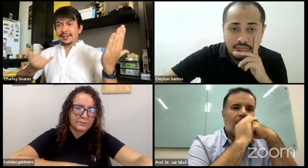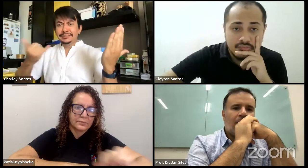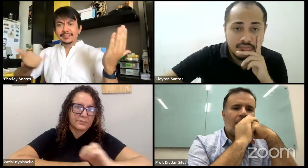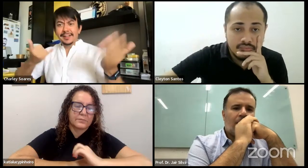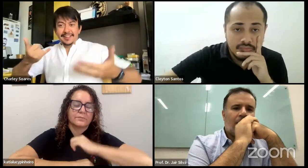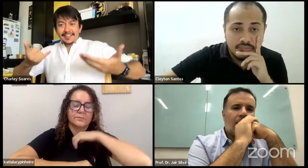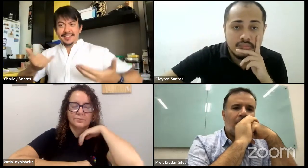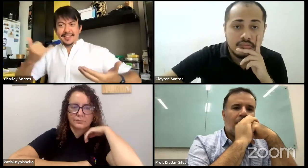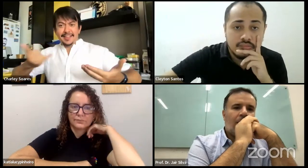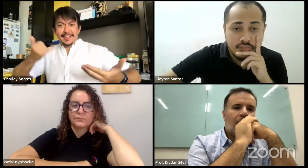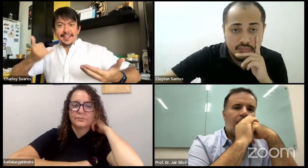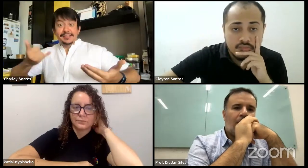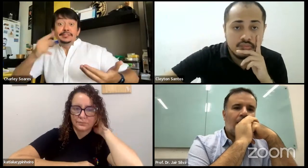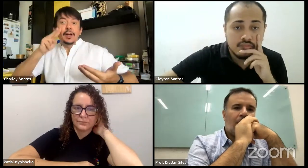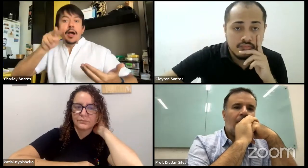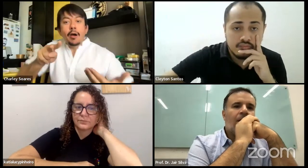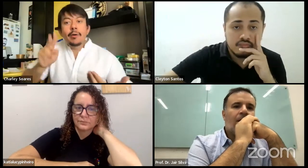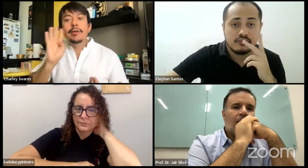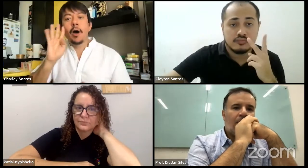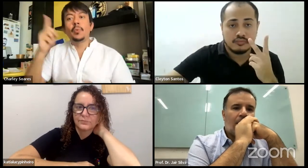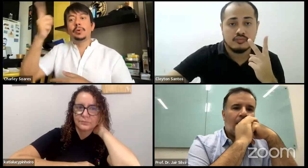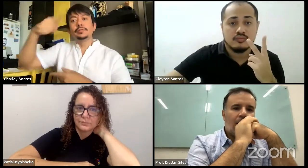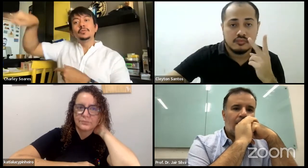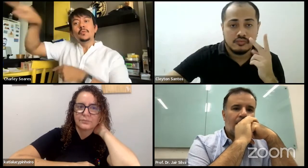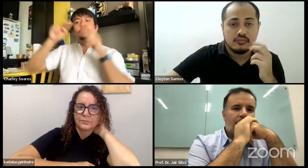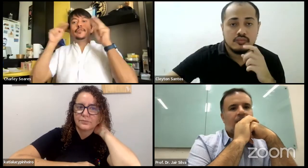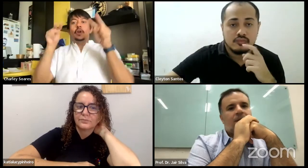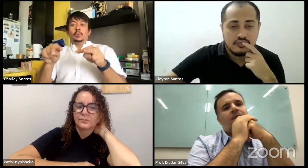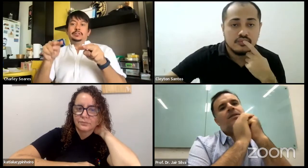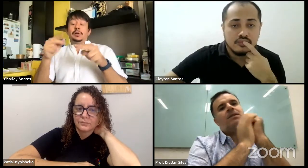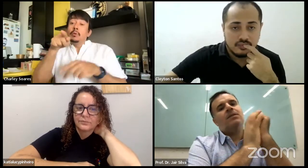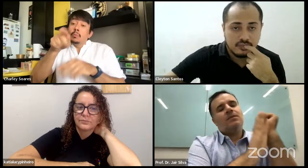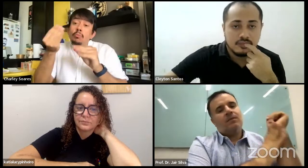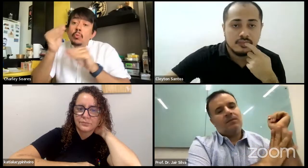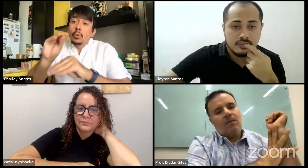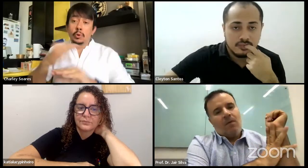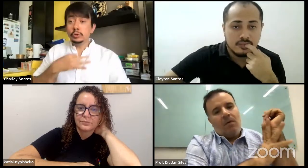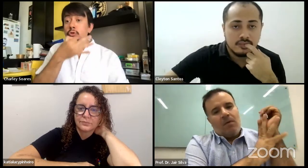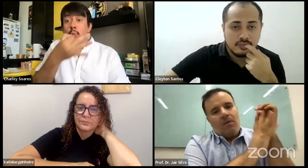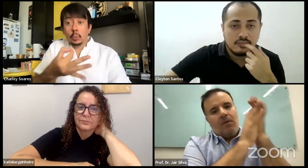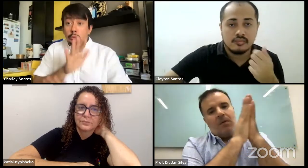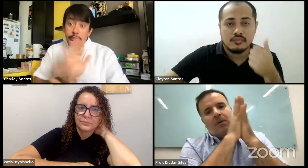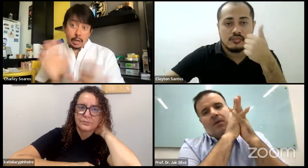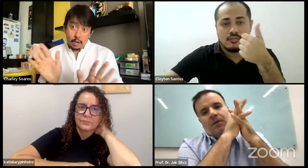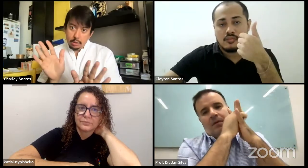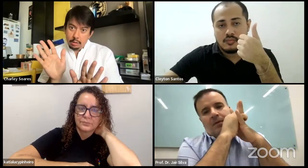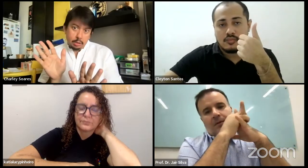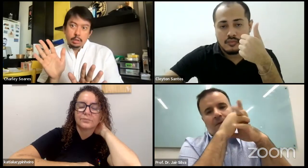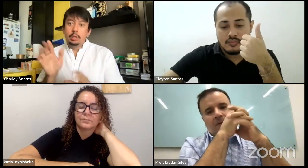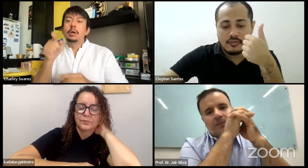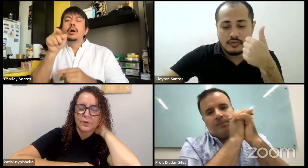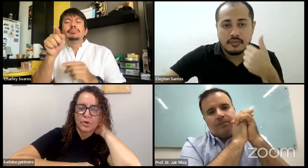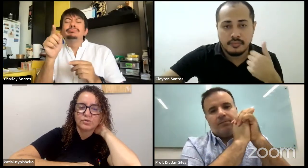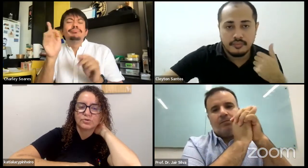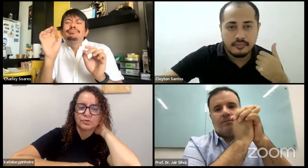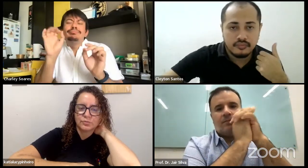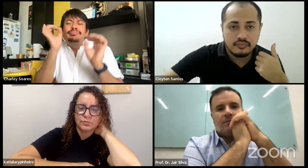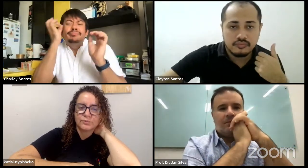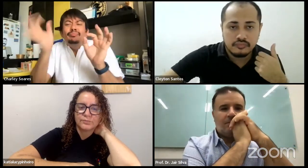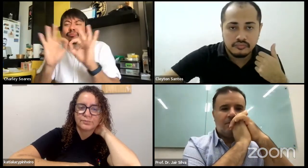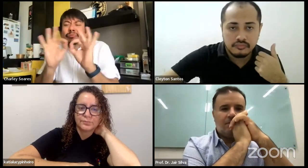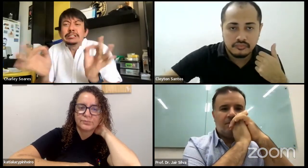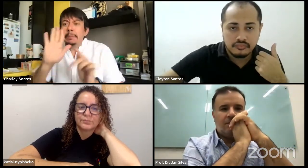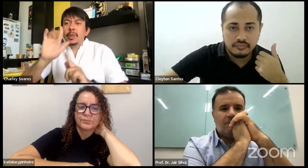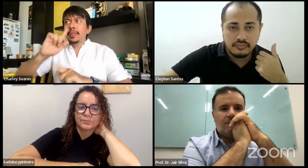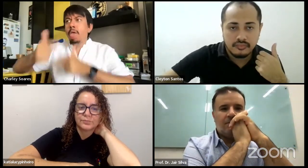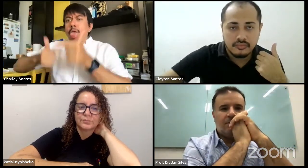né? Então, não tem como, quem não é da área não vai conseguir saber como é que o sinal é feito, então é importante ter esse QR Code para ter um